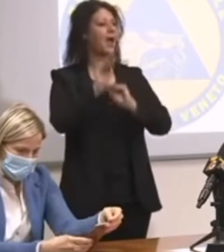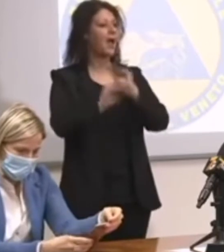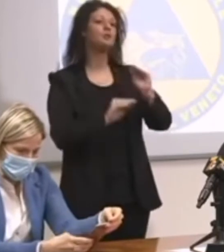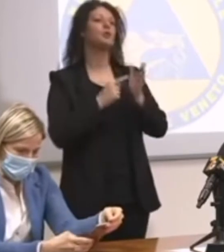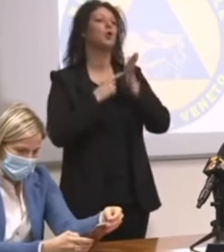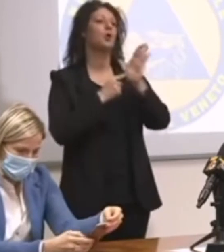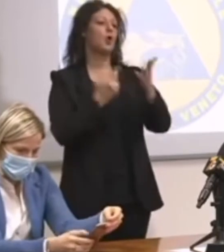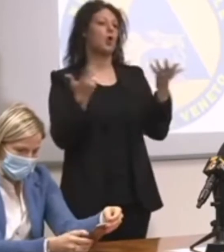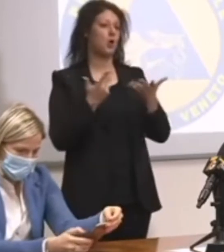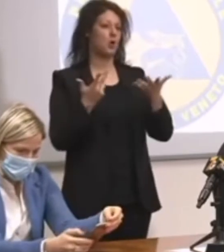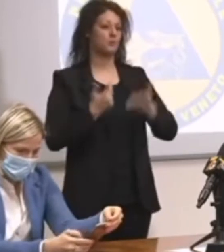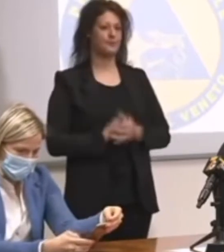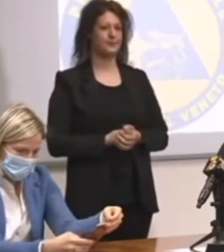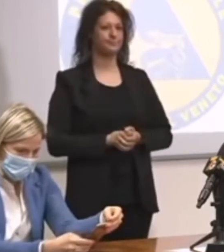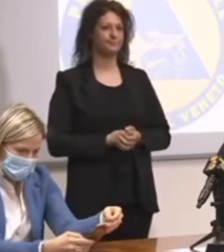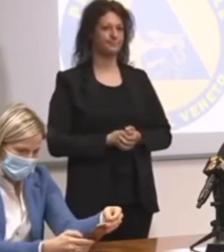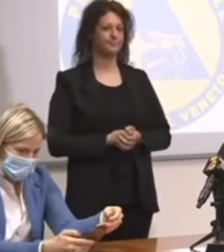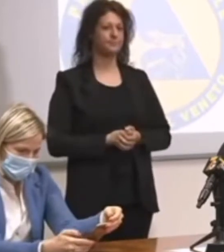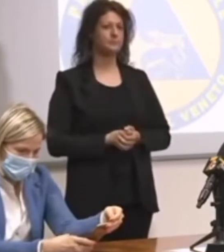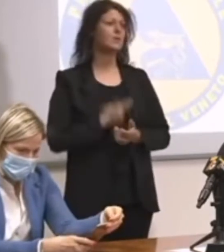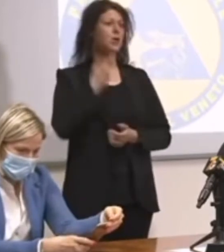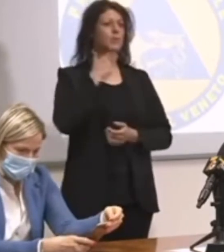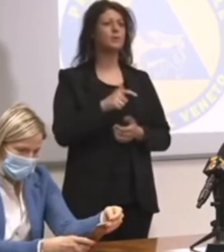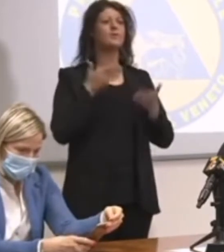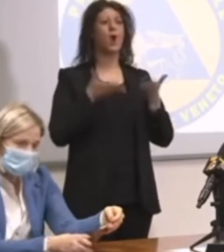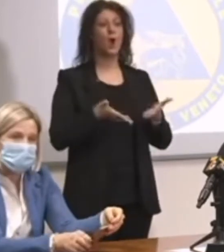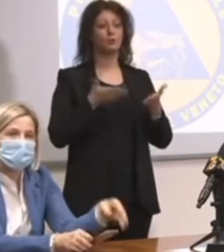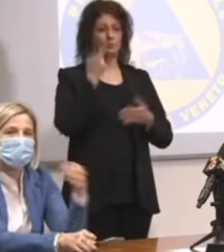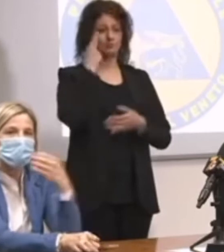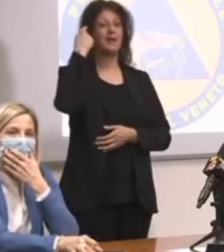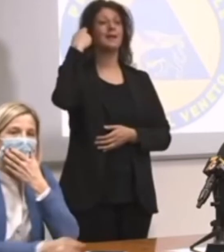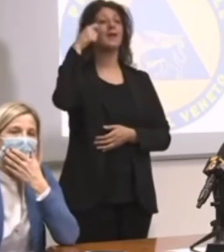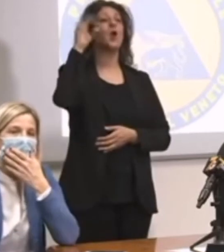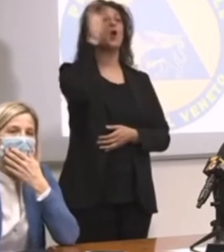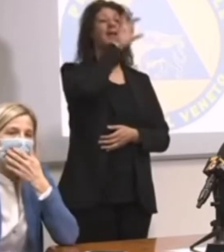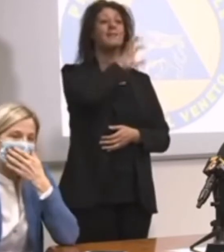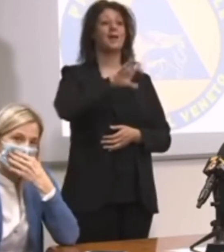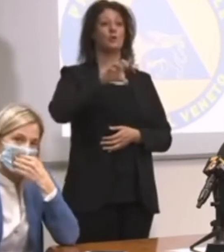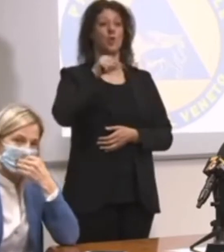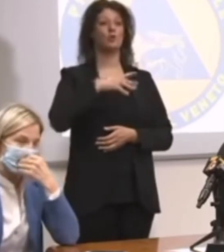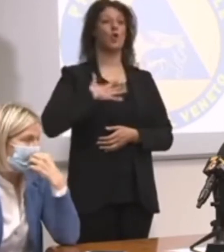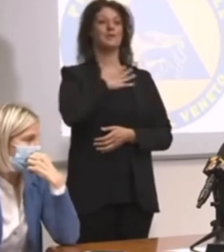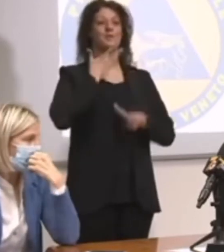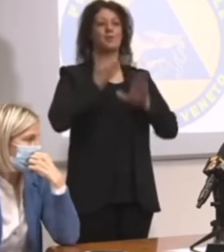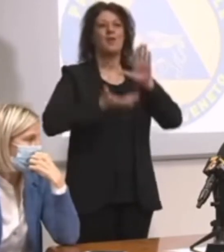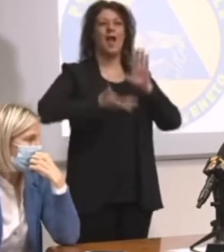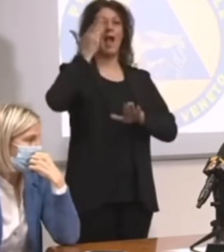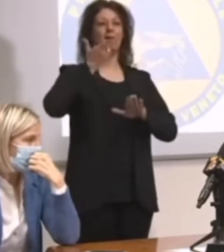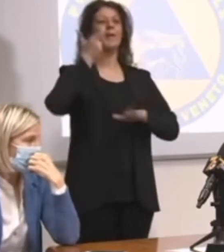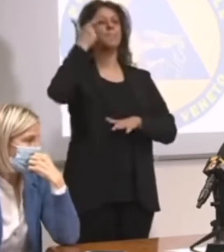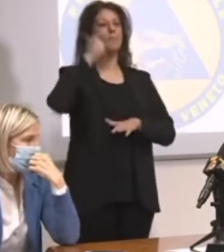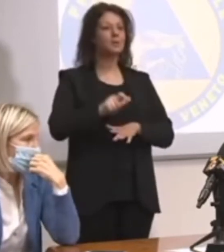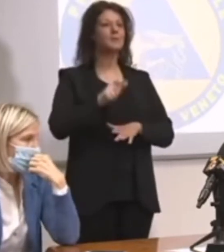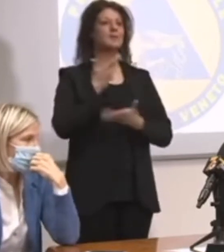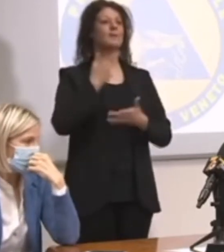di voto e di quant'altro. Non è un caso che i governatori oggi abbiano i sondaggi alti, perché sono quelli che hanno gestito il Covid. Sono stati più